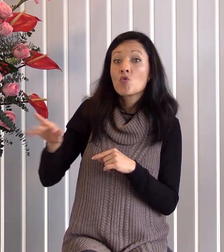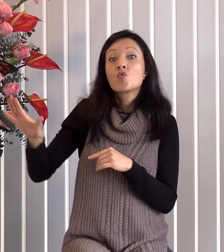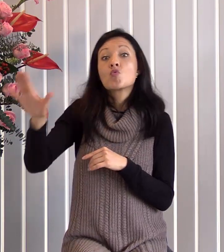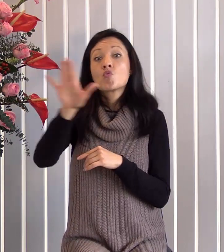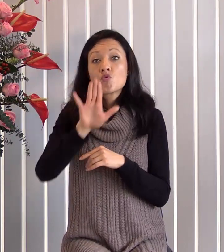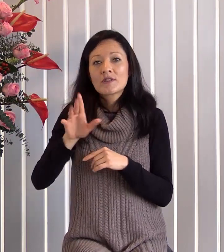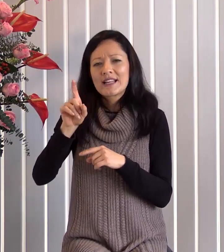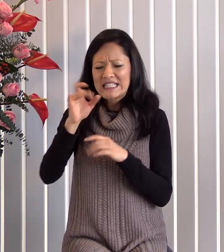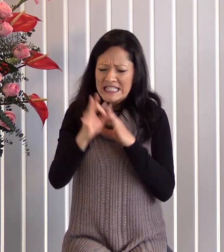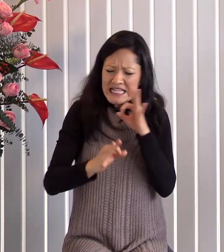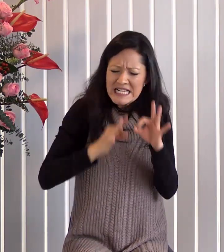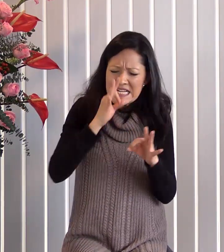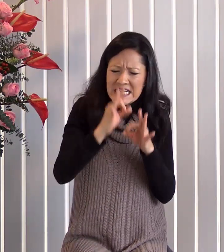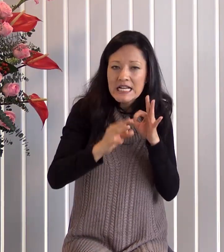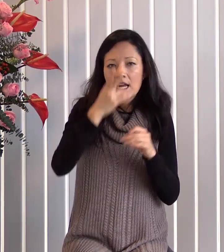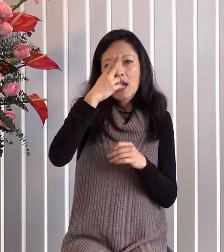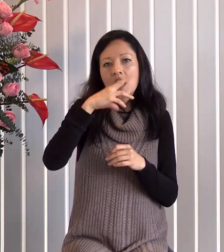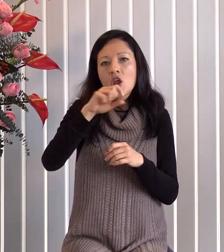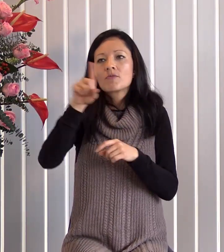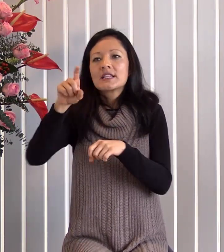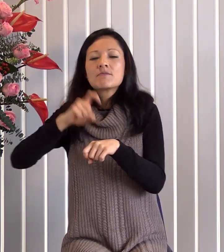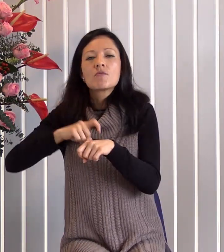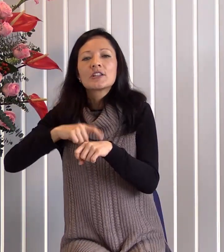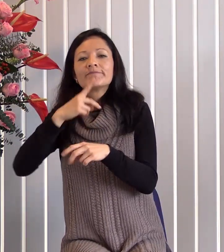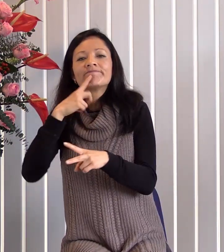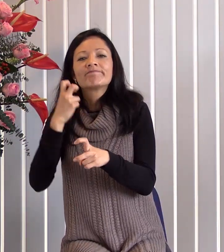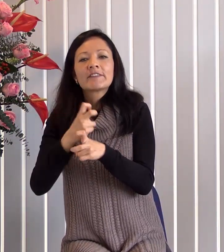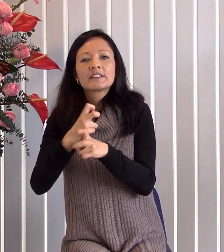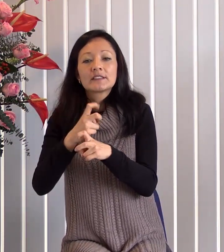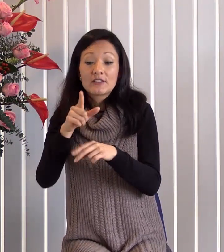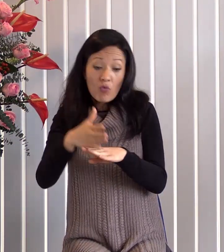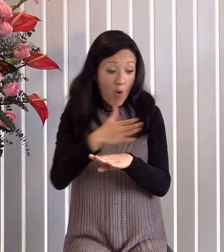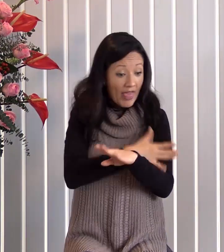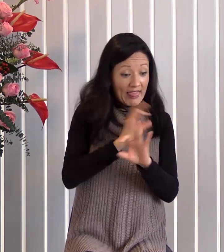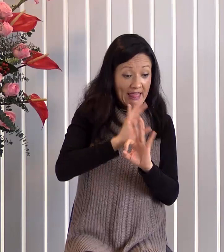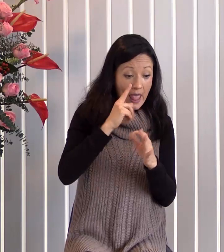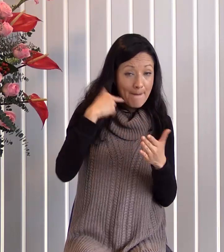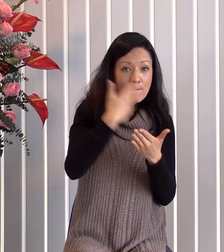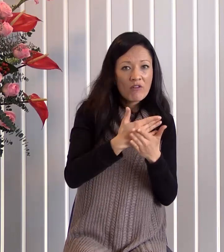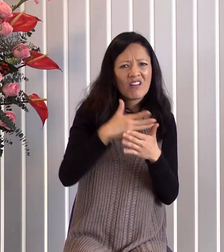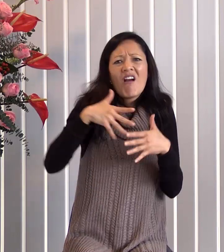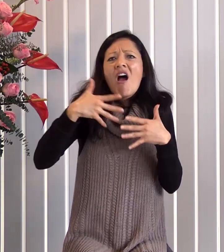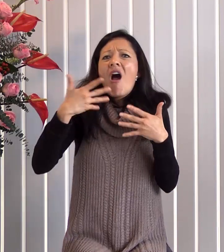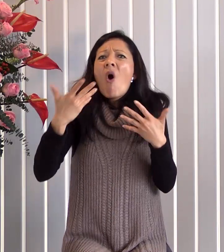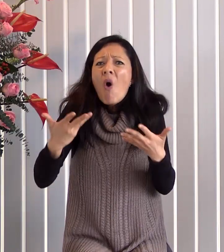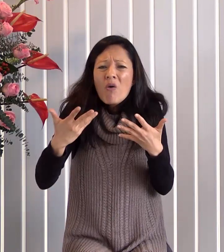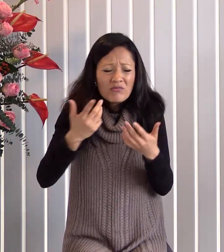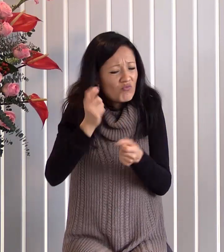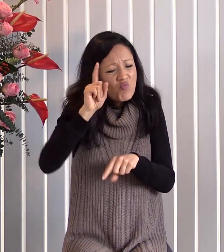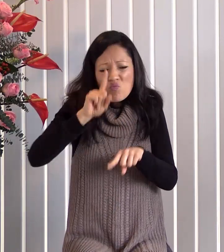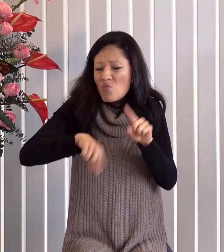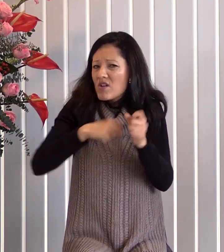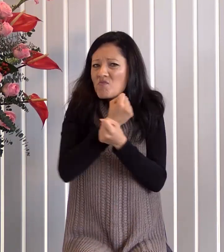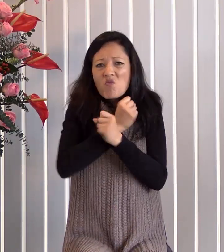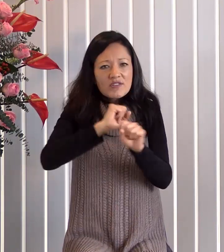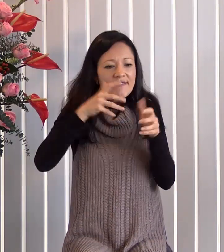Ustedes van a tener que criar unos hijos para esa prueba. Y si ustedes no hubieran pasado la prueba, no podrían criarlos.